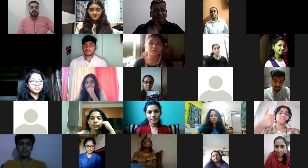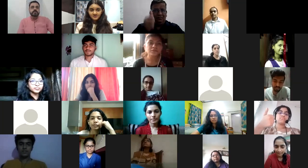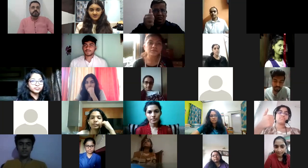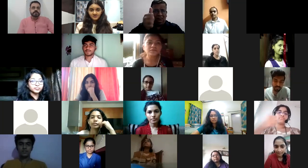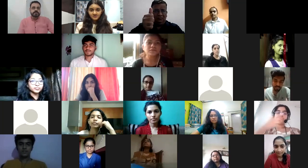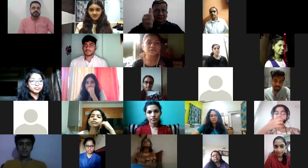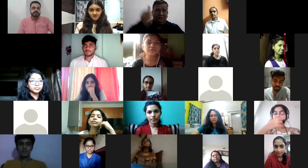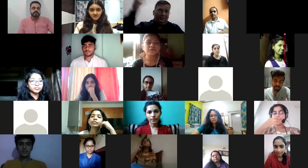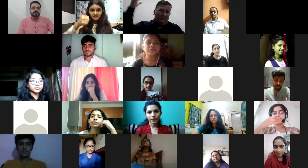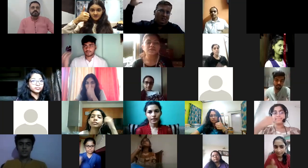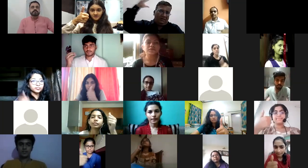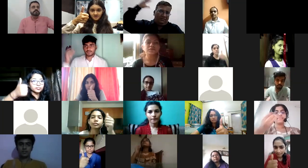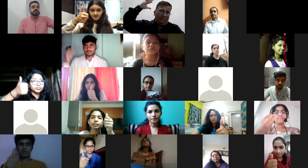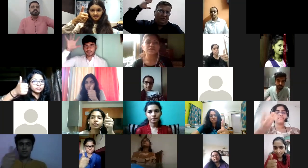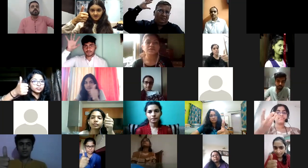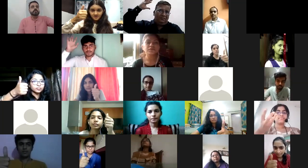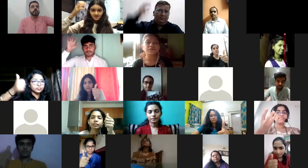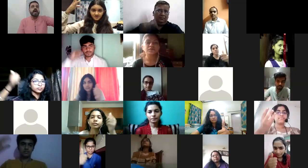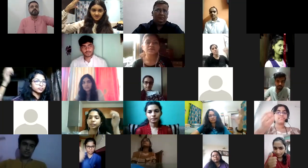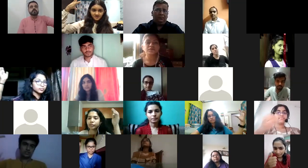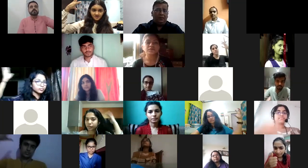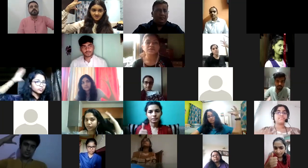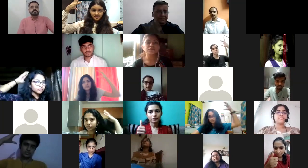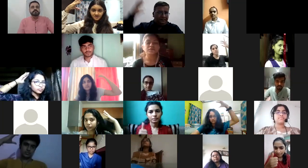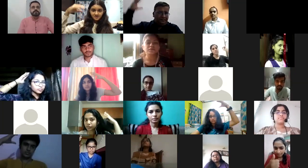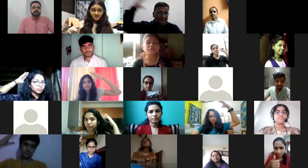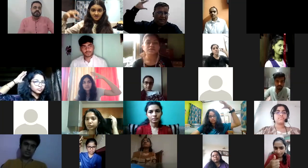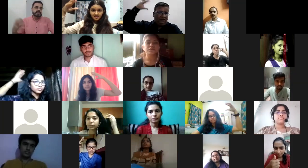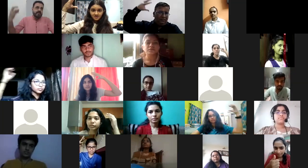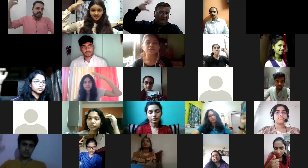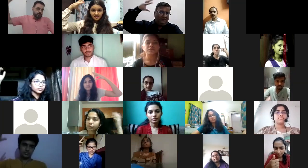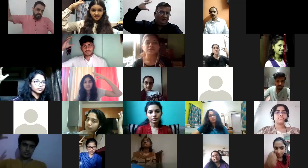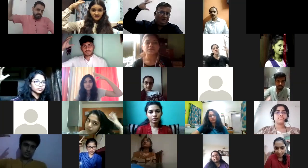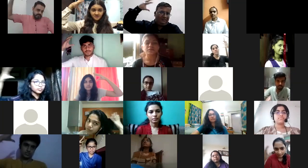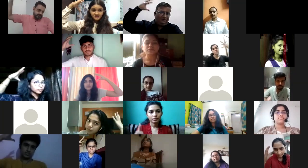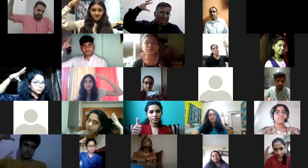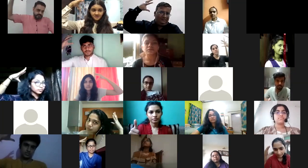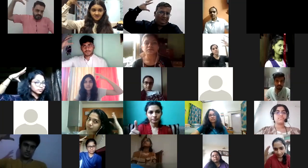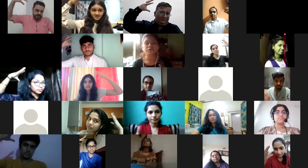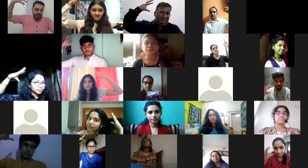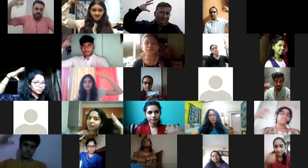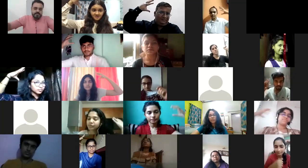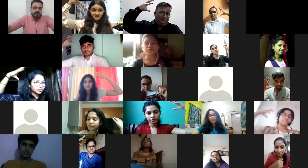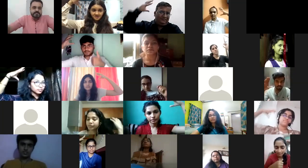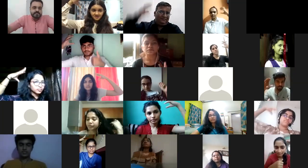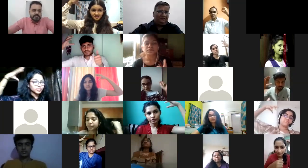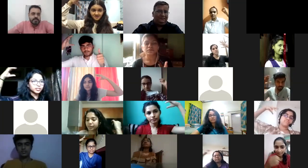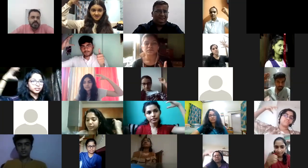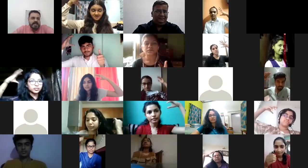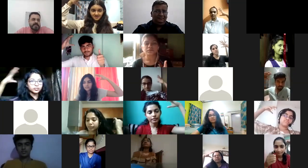Afternoon. Not good. Only afternoon. This is afternoon. Because सूरज आपके सिर